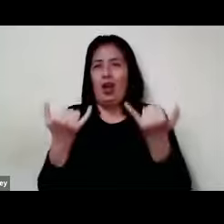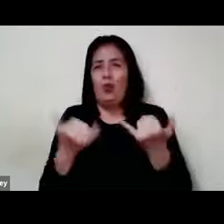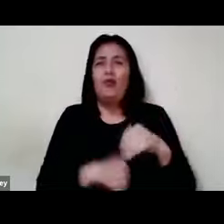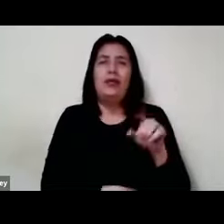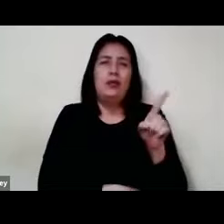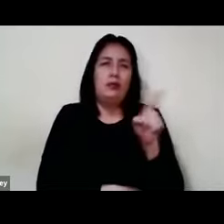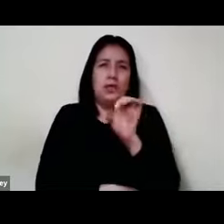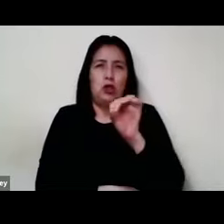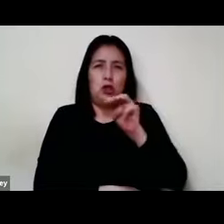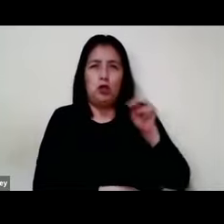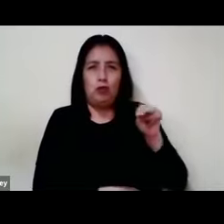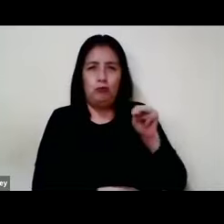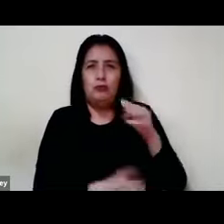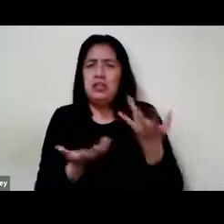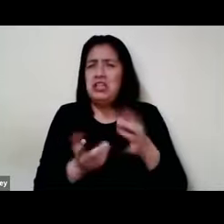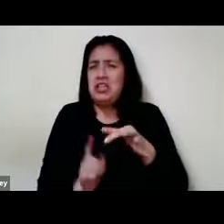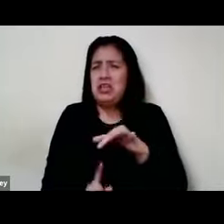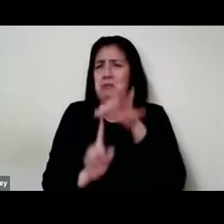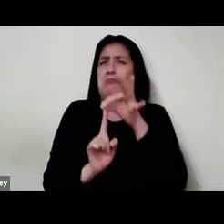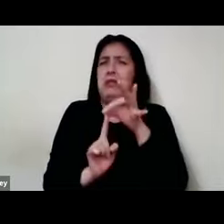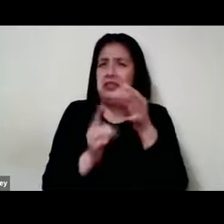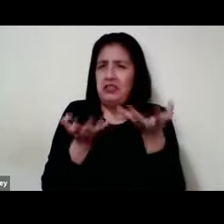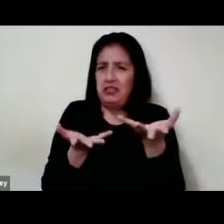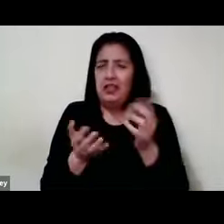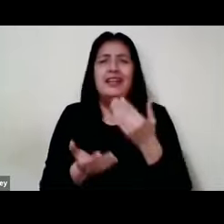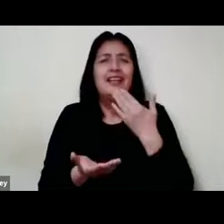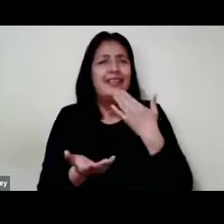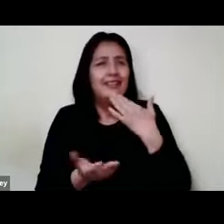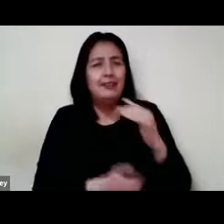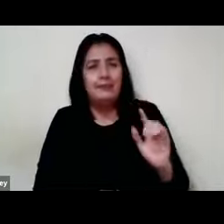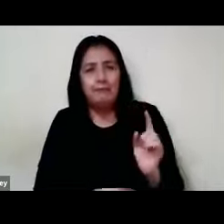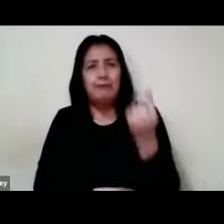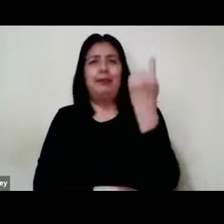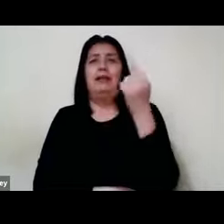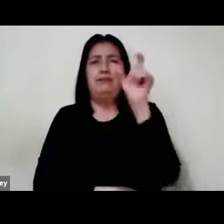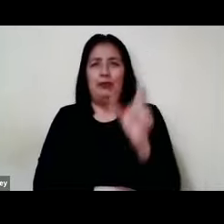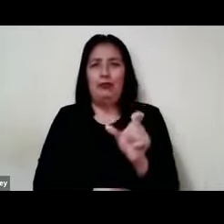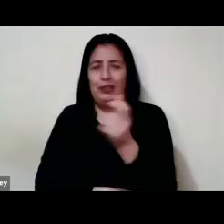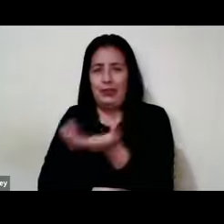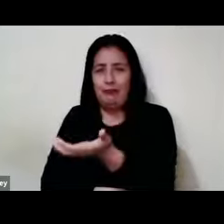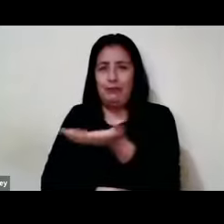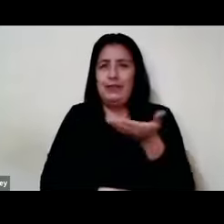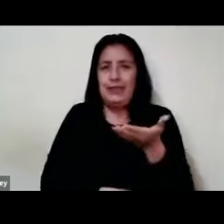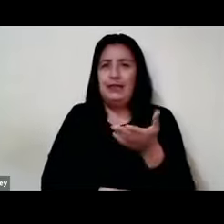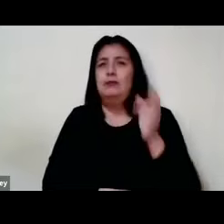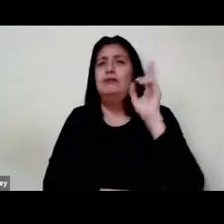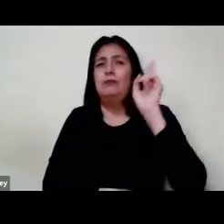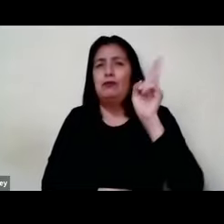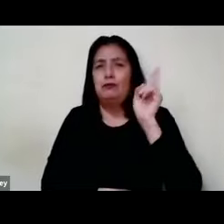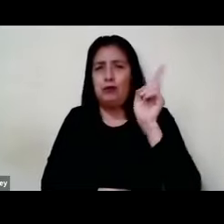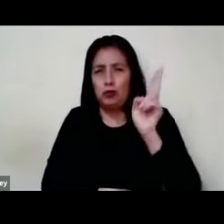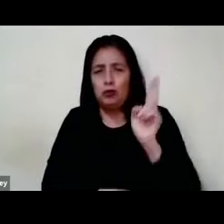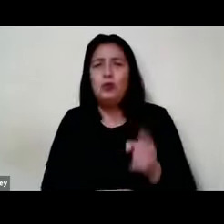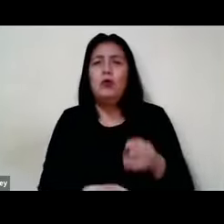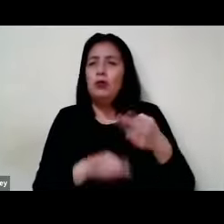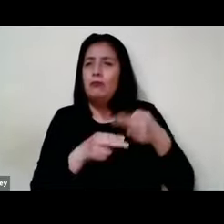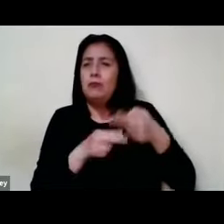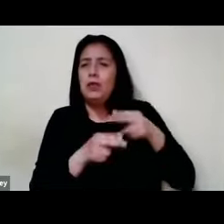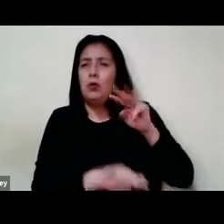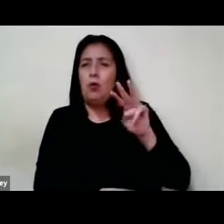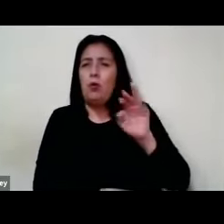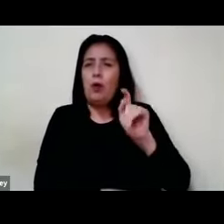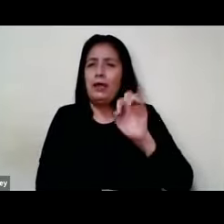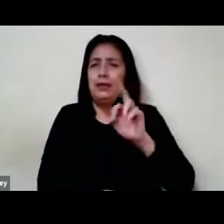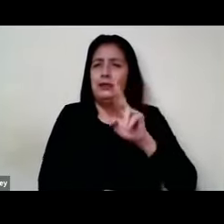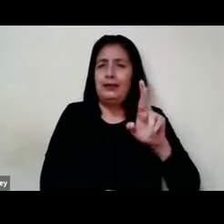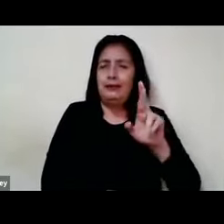Zoom y en especial también a nuestro primer invitado, que es el profesor Walter Velázquez. Les prometo